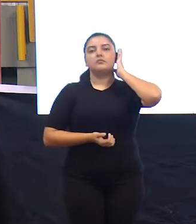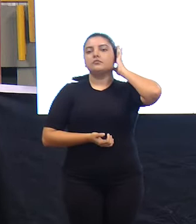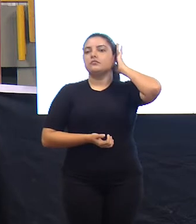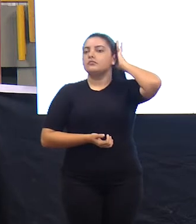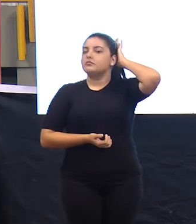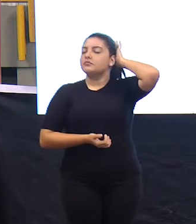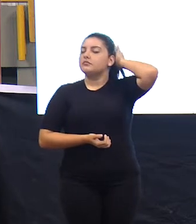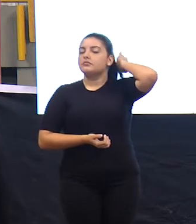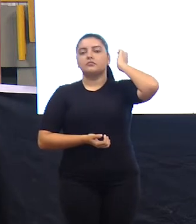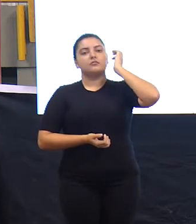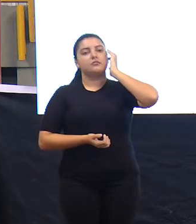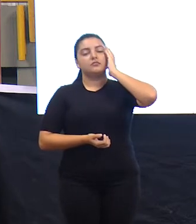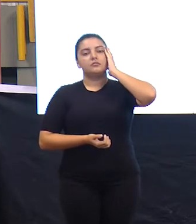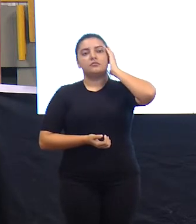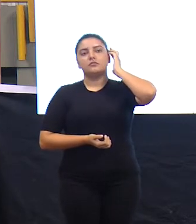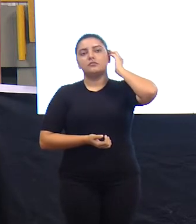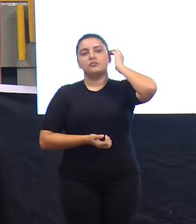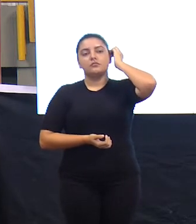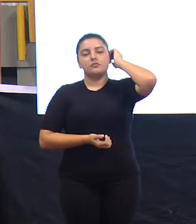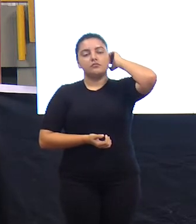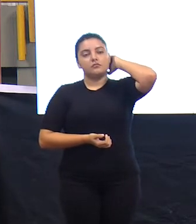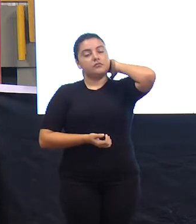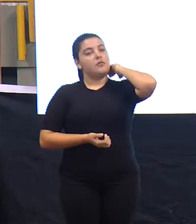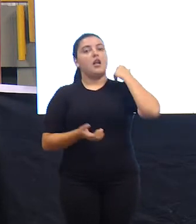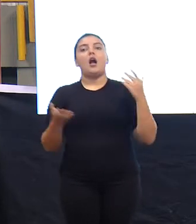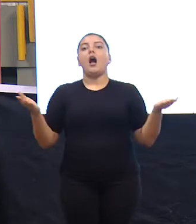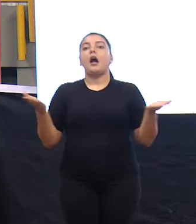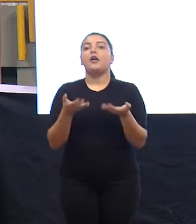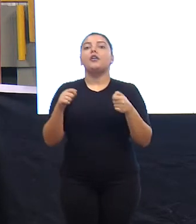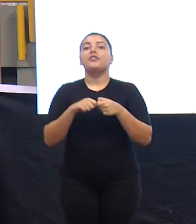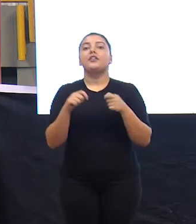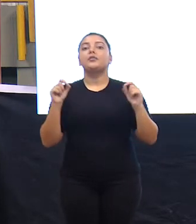Vamos ver se vocês entenderam. O que é que eu faço agora?